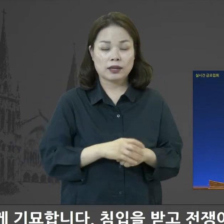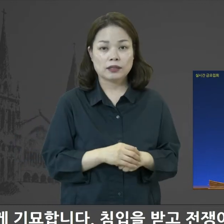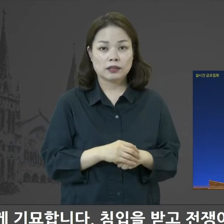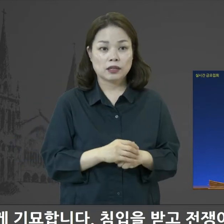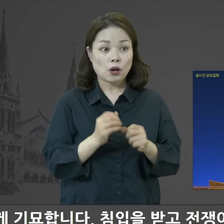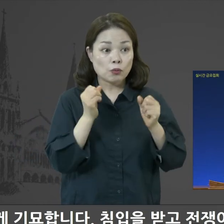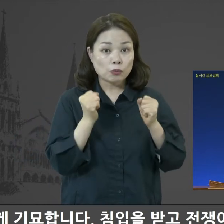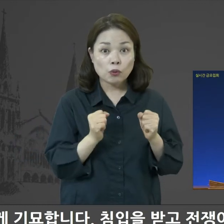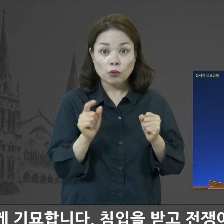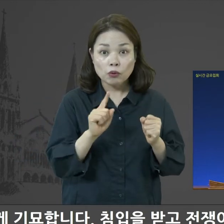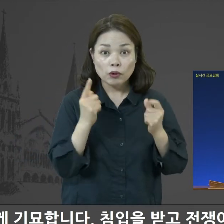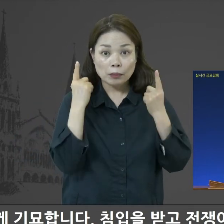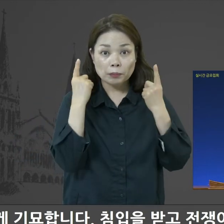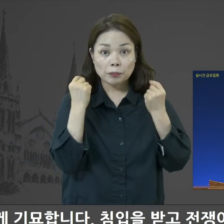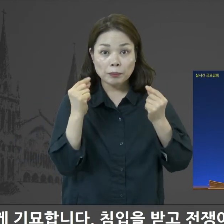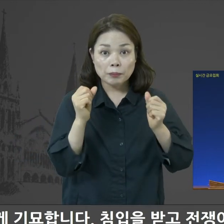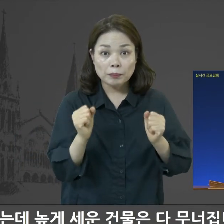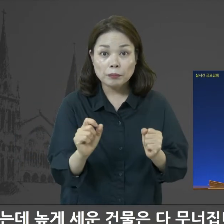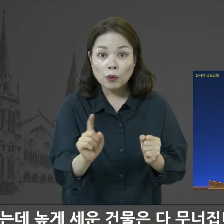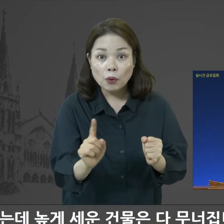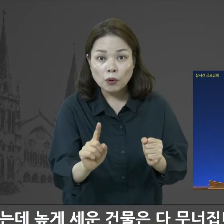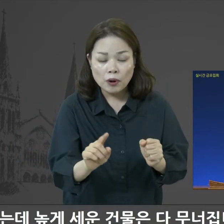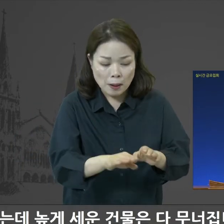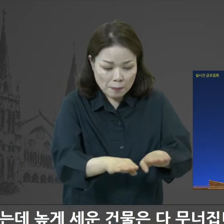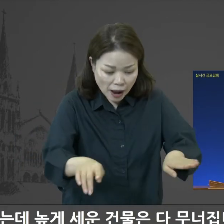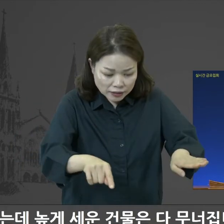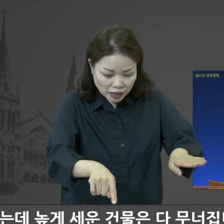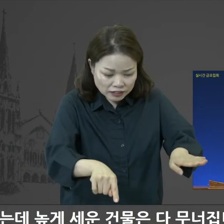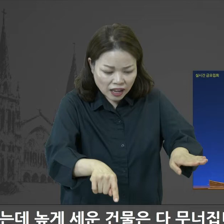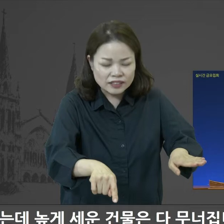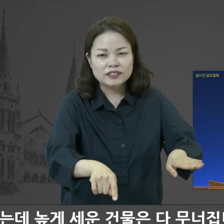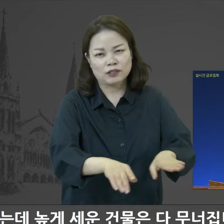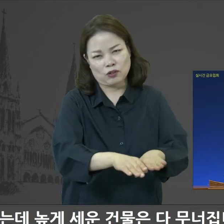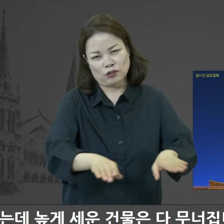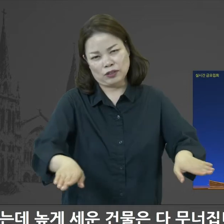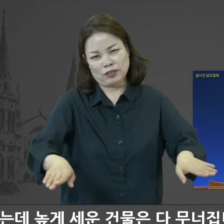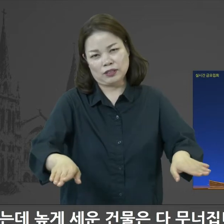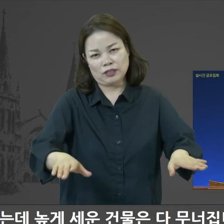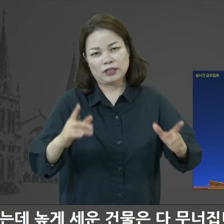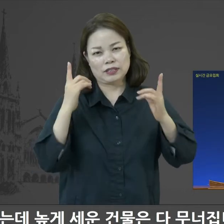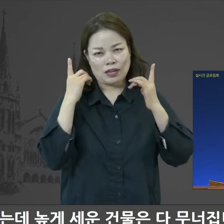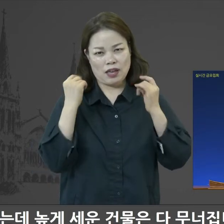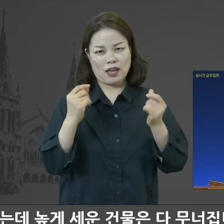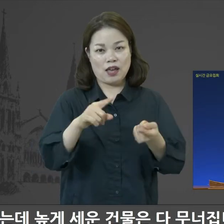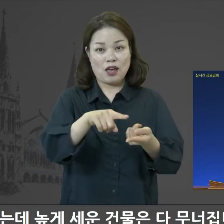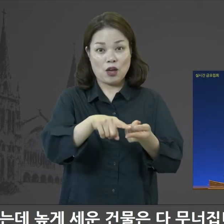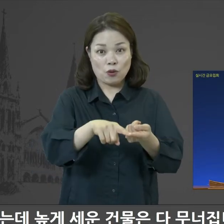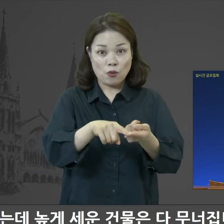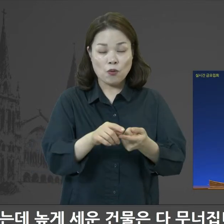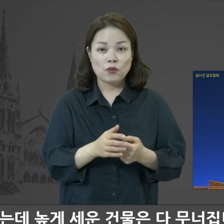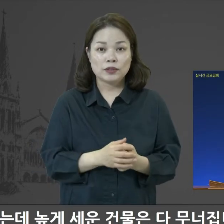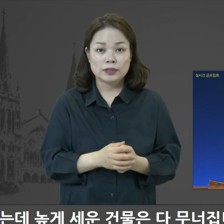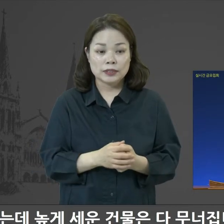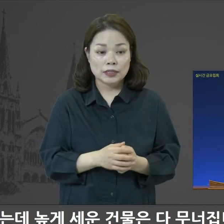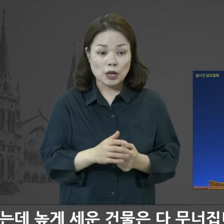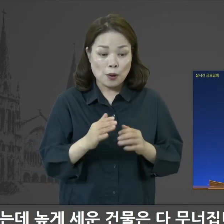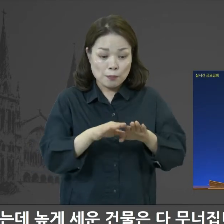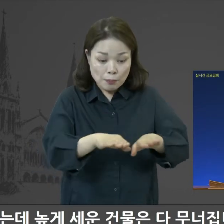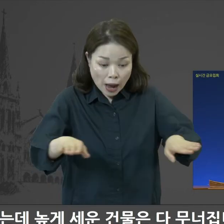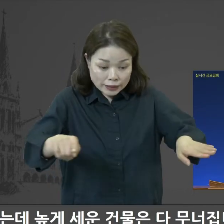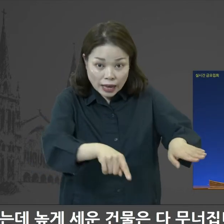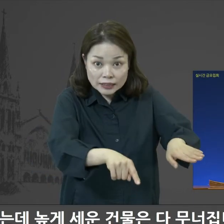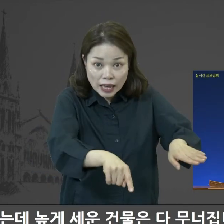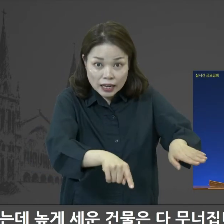있는 건 어디 있는 게 보존되어 있는 줄 아세요? 바닥에 있는 것들이 보존되어 있어요. 그래서 바닥에 이렇게